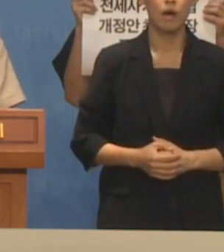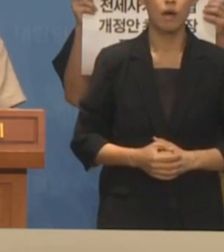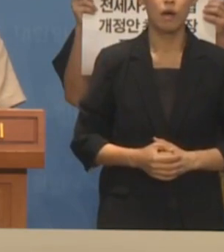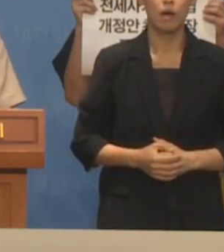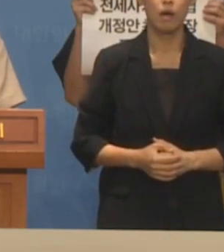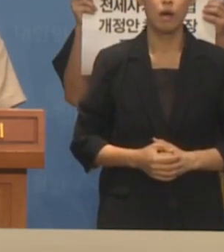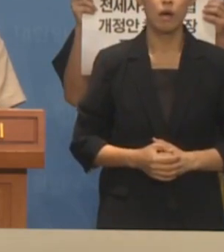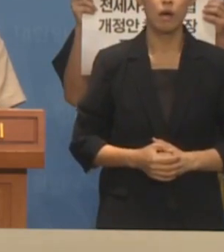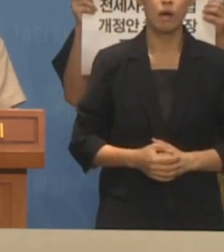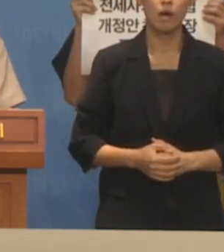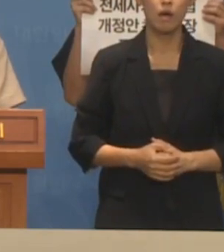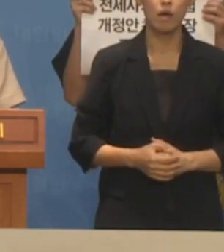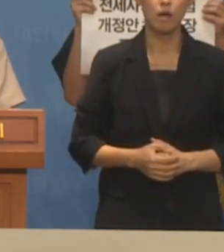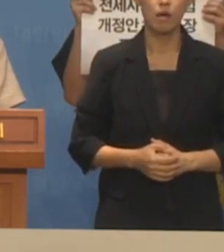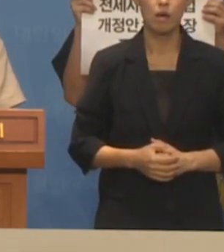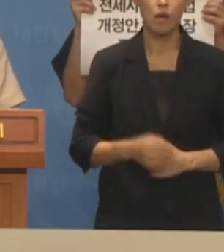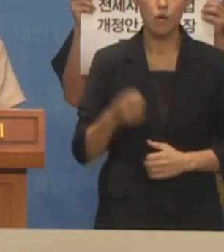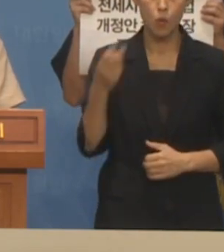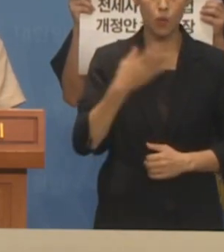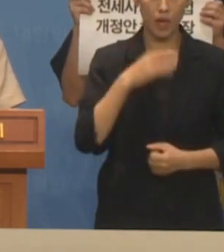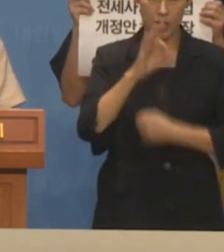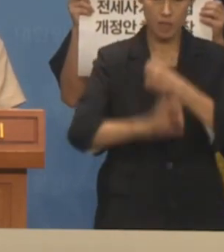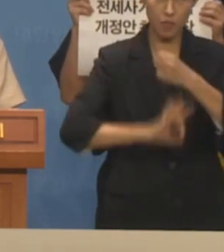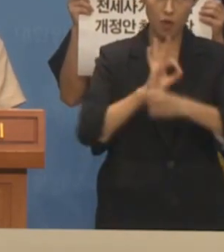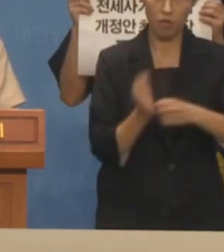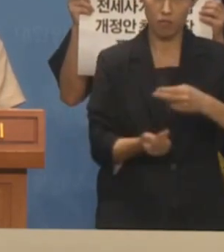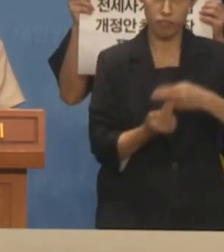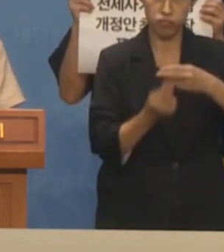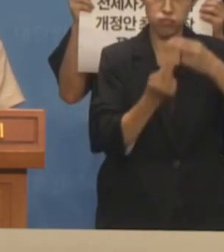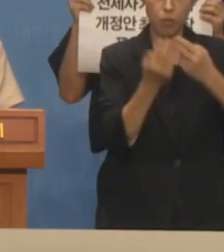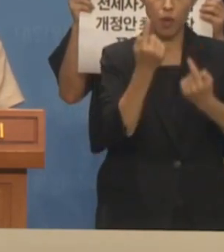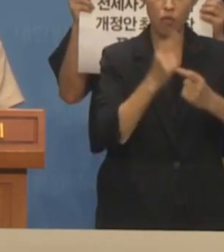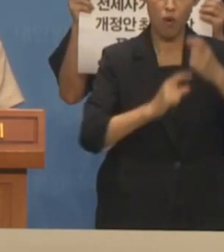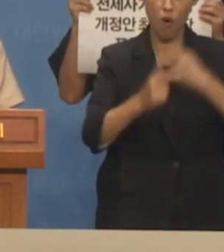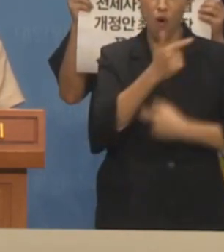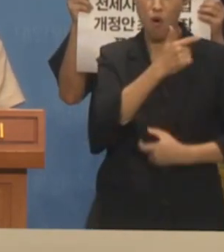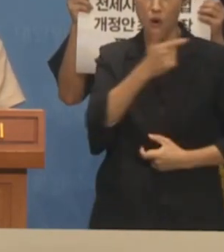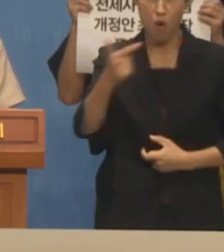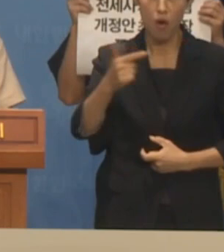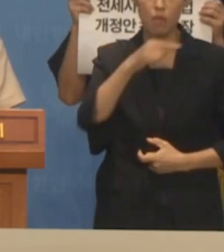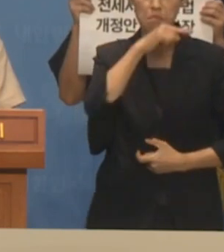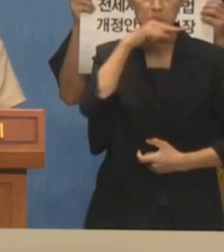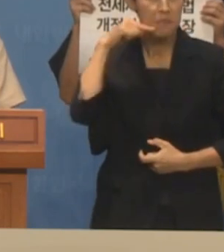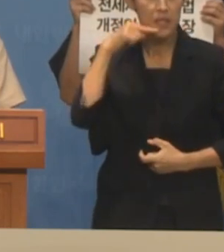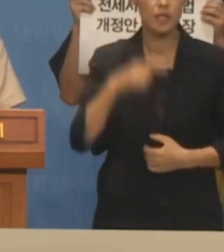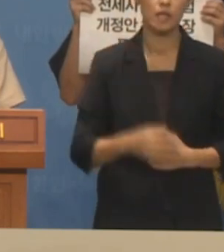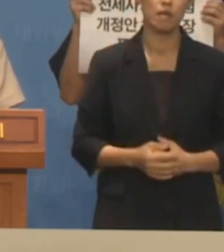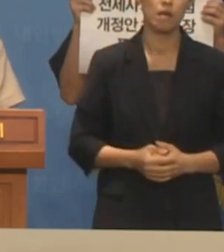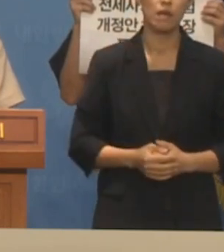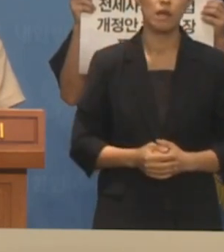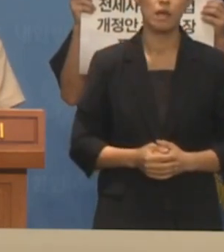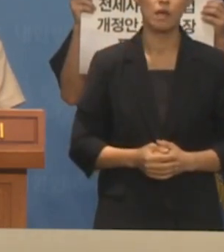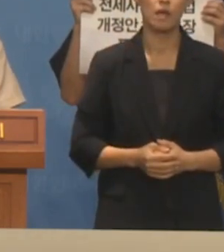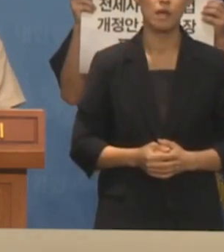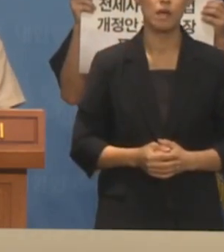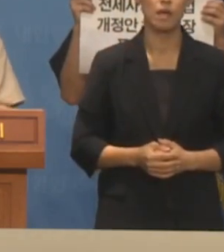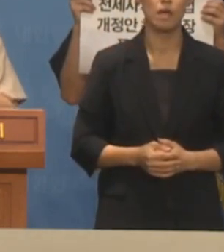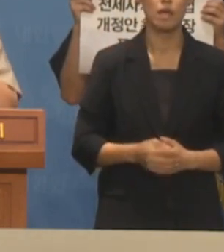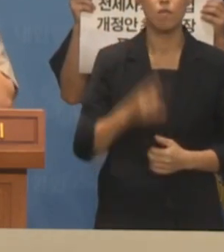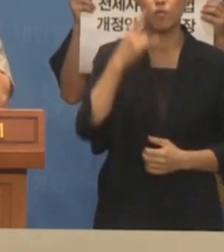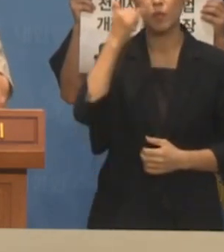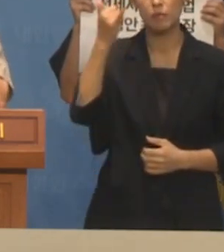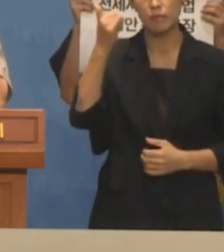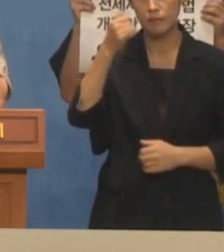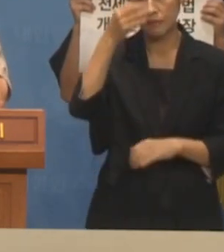잃어버린 것뿐만 아니라 제가 10년 넘게 모았던 돈보다 더 큰 빚이 생겨버렸습니다. 저보다 더 마음 아파하고 계실 부모님께